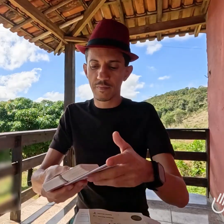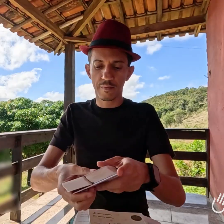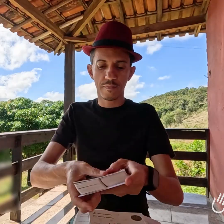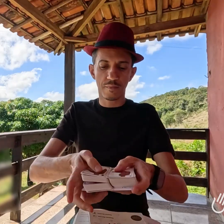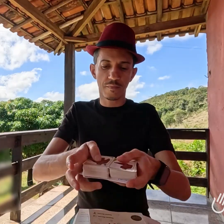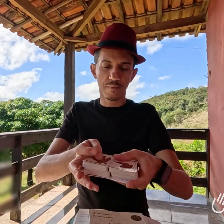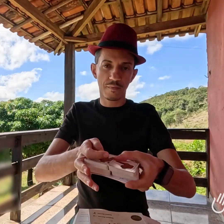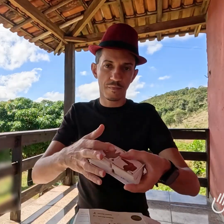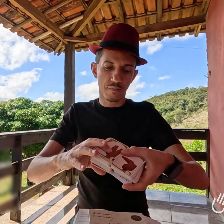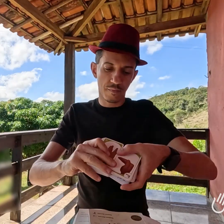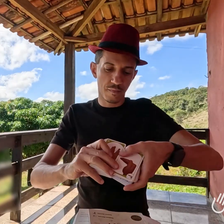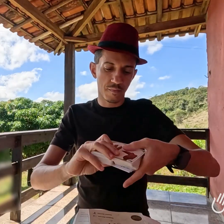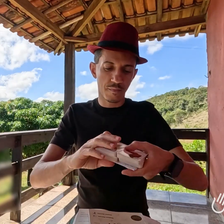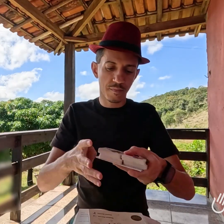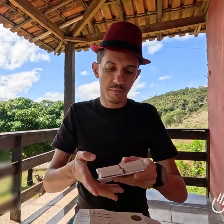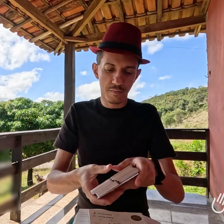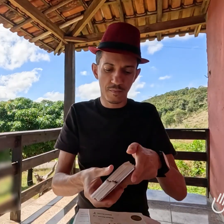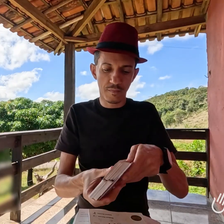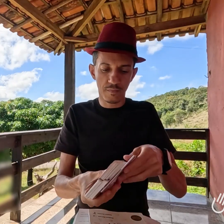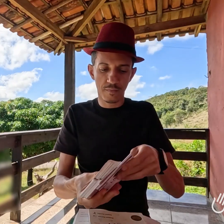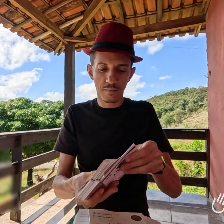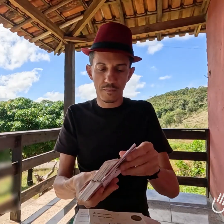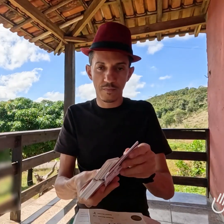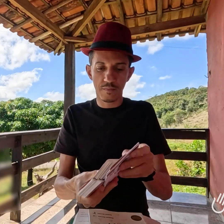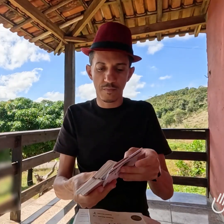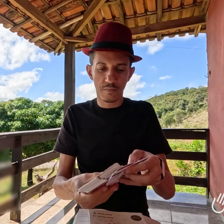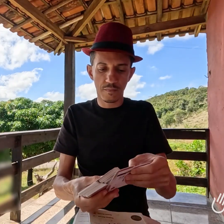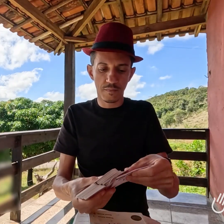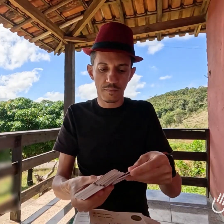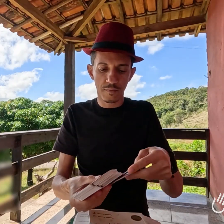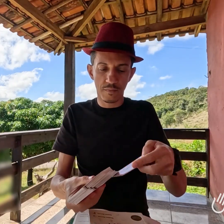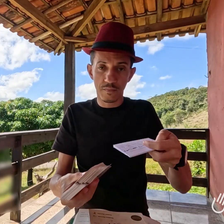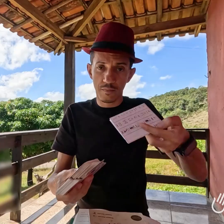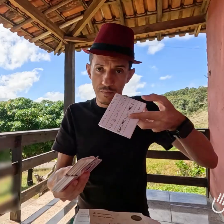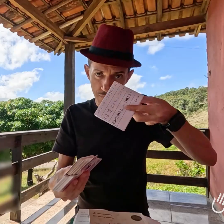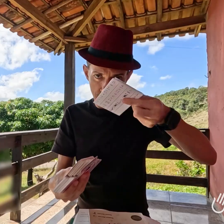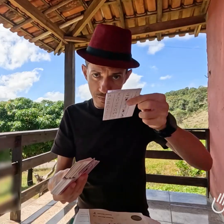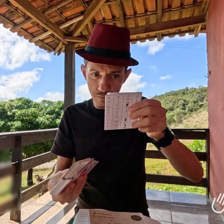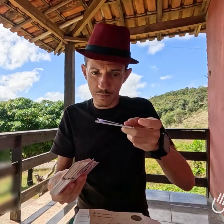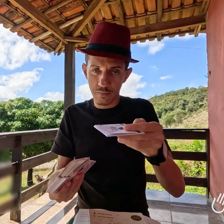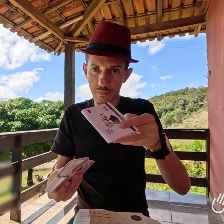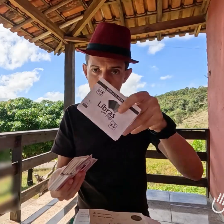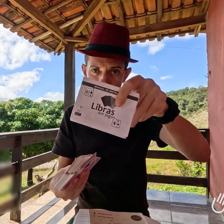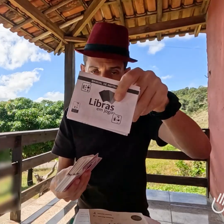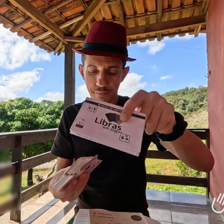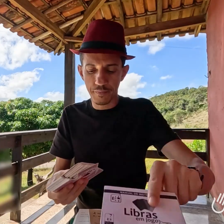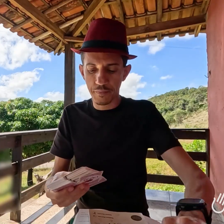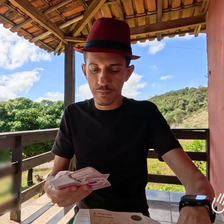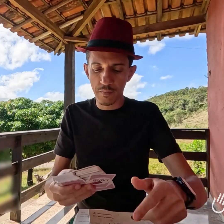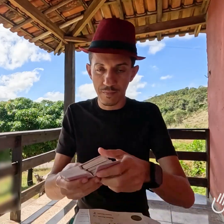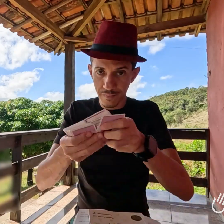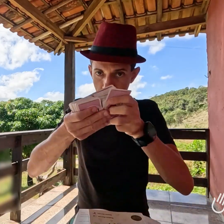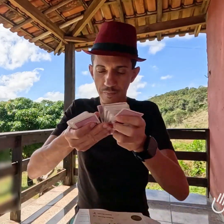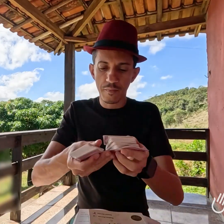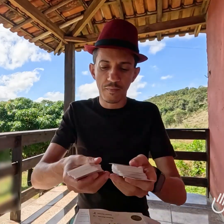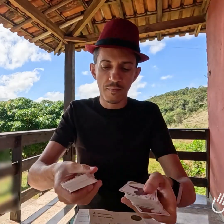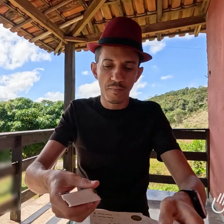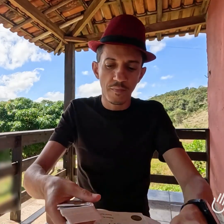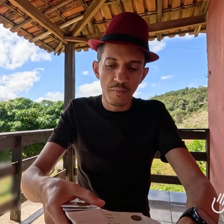Percebe? Aqui o Libras, esse é o conteúdo do Libras em Jogo. Tem o manual aqui, vou explicar ele daqui a pouco, e tem as